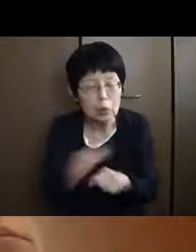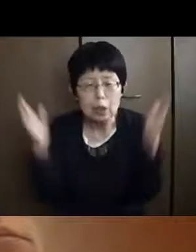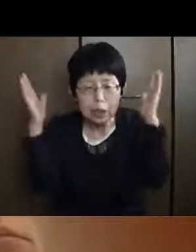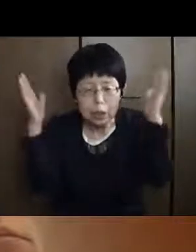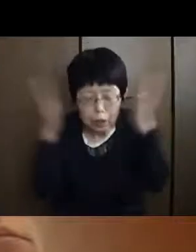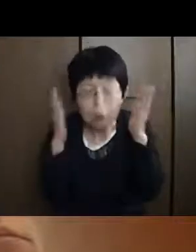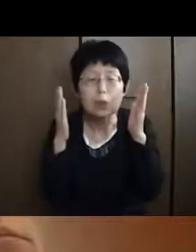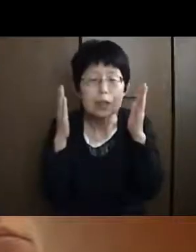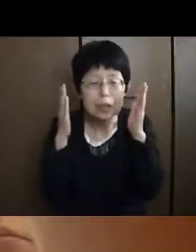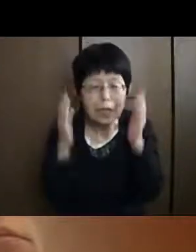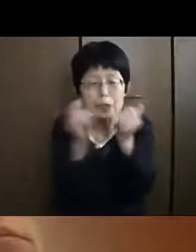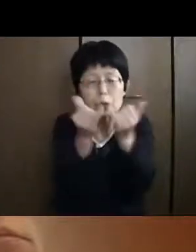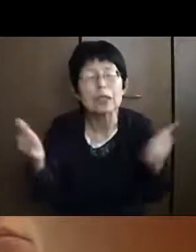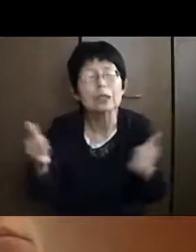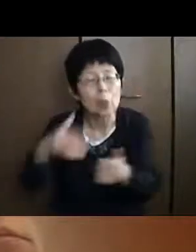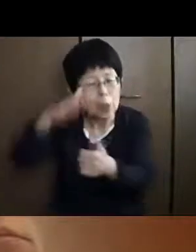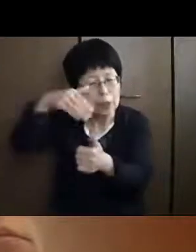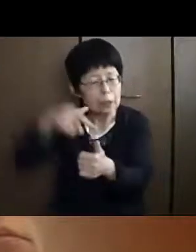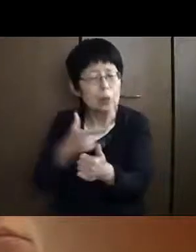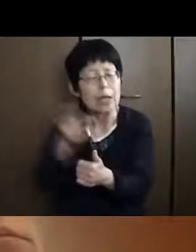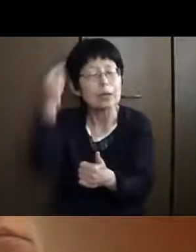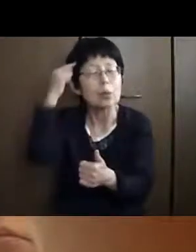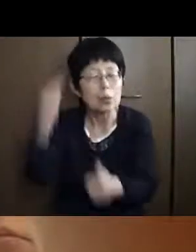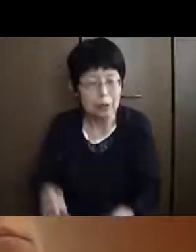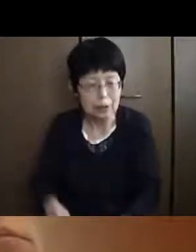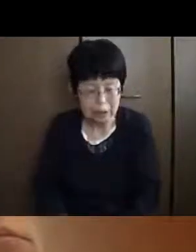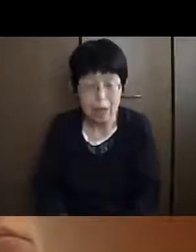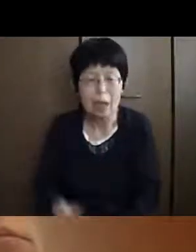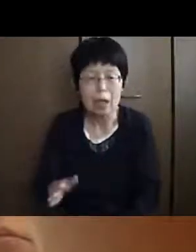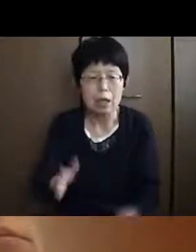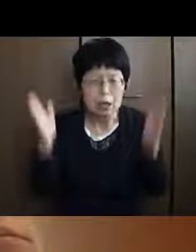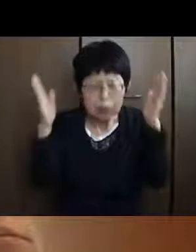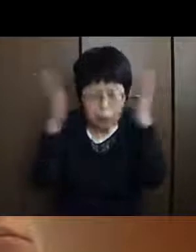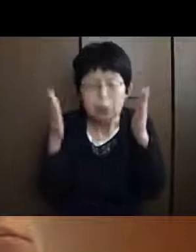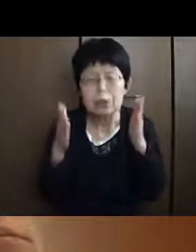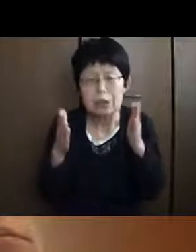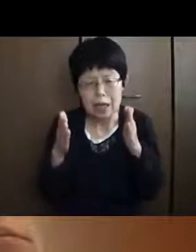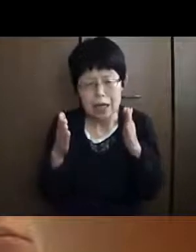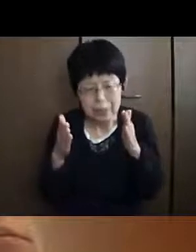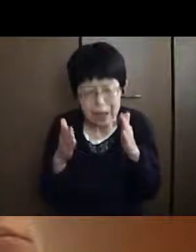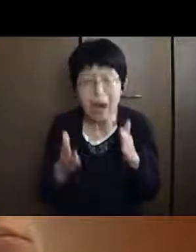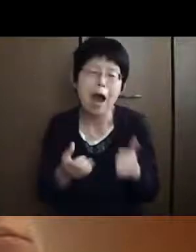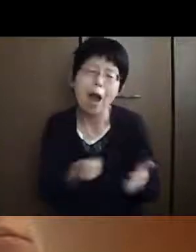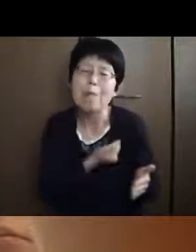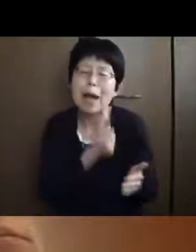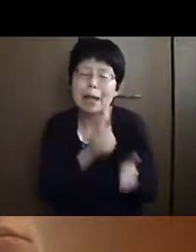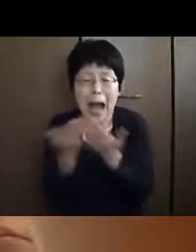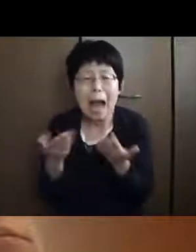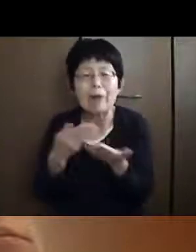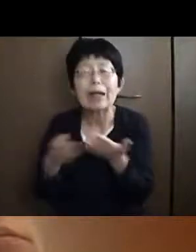と思い、聞こえないなら漫画の方が囲碁分かりやすいだろうと思ってホームページで囲碁のル